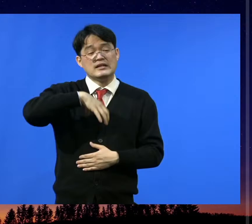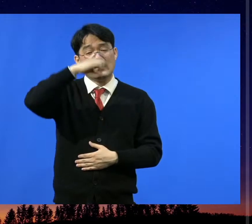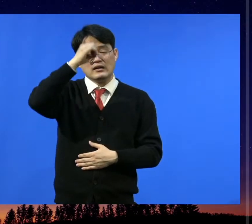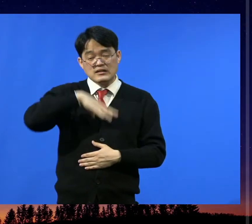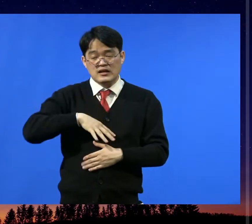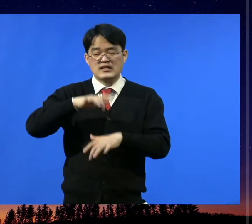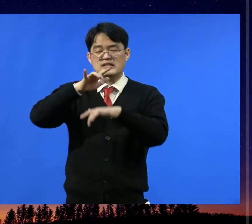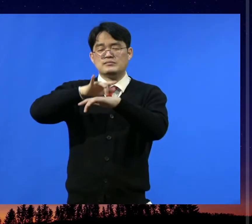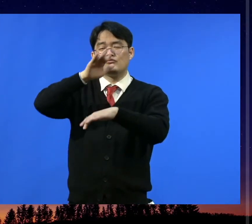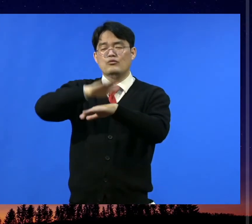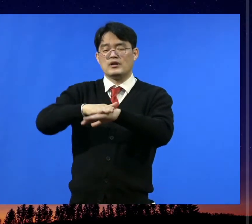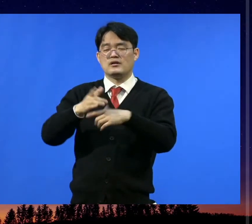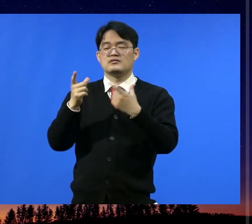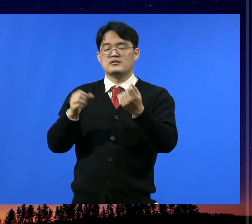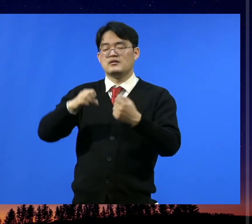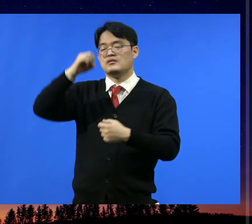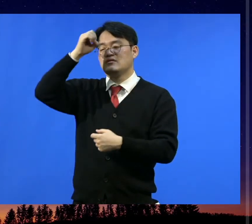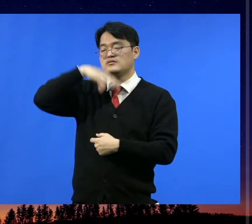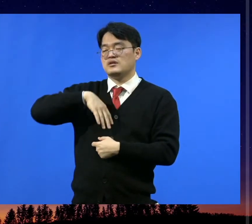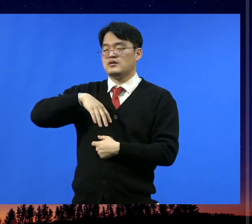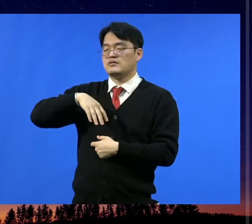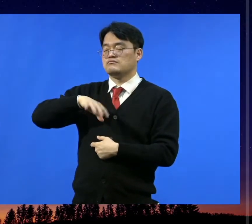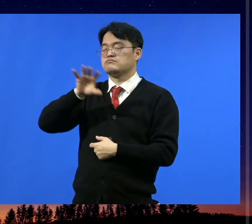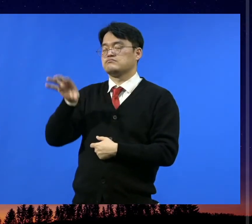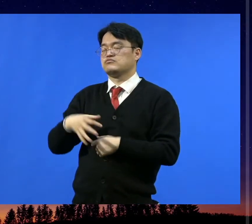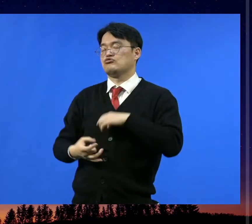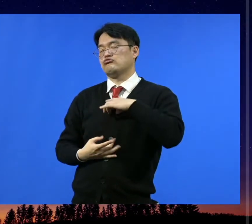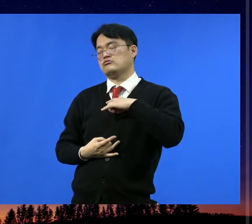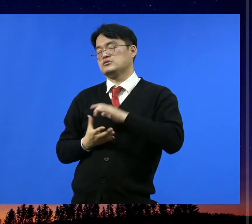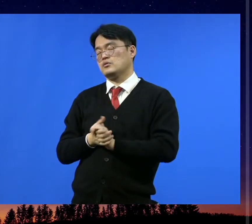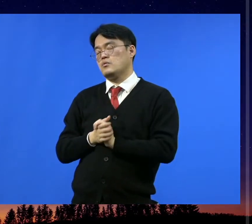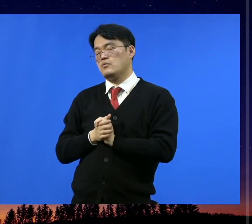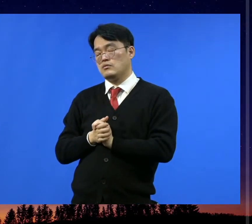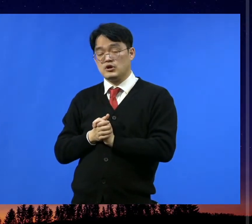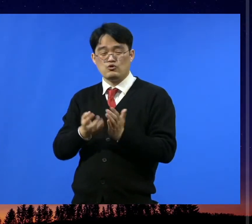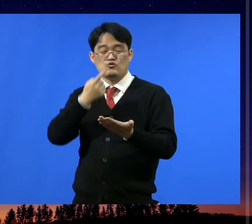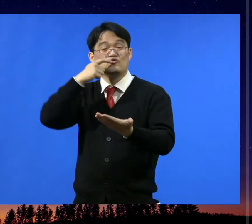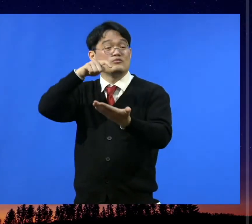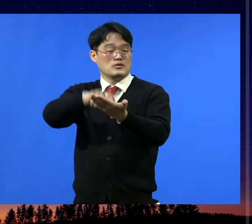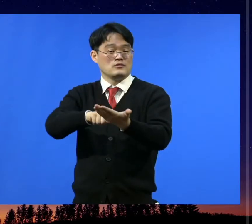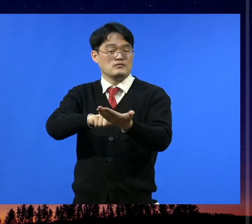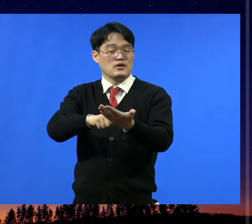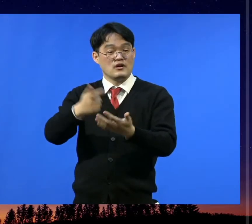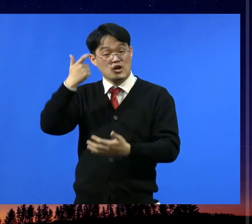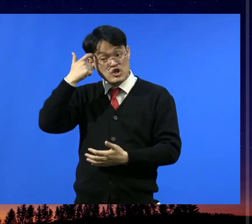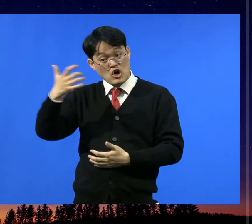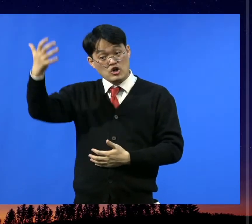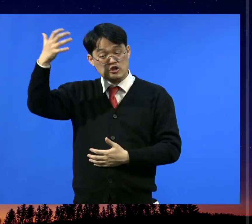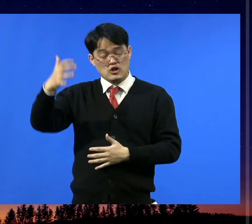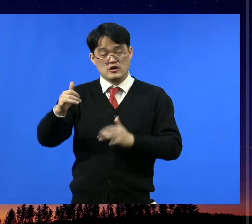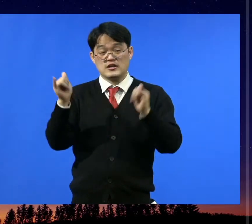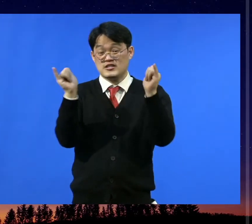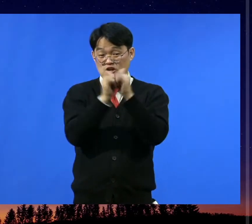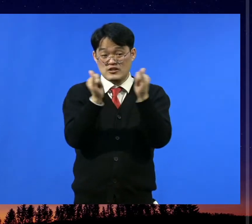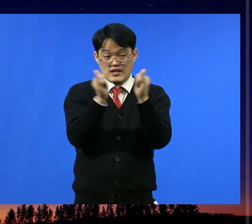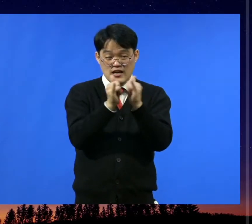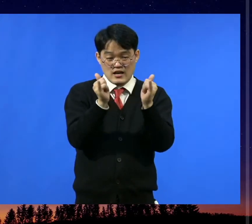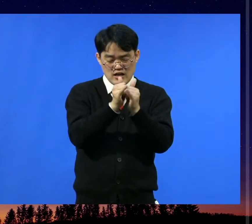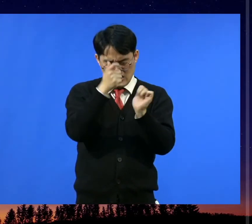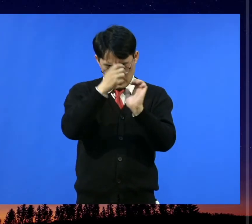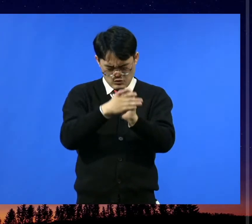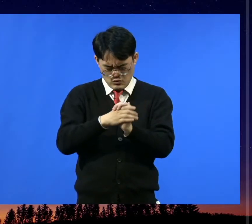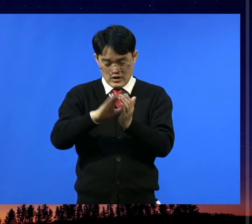쉽습니다. 영적 전쟁이라는 개념에서 기도를 하면 우리는 기도의 날을 계속 갈아야